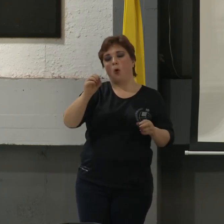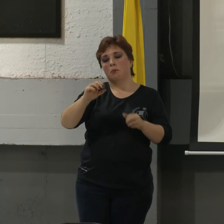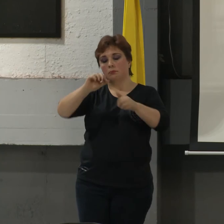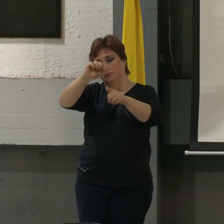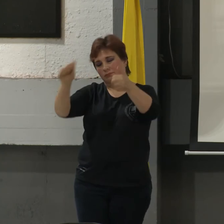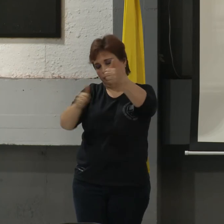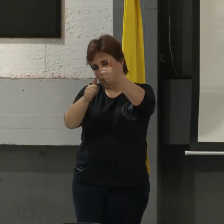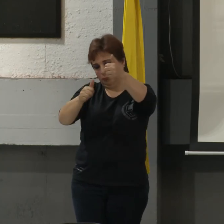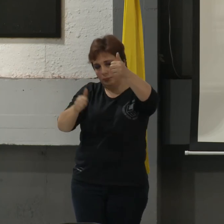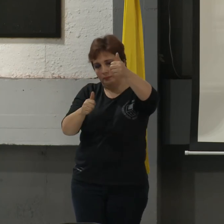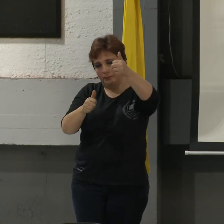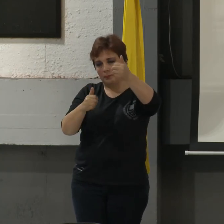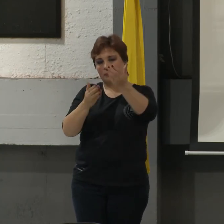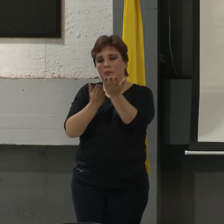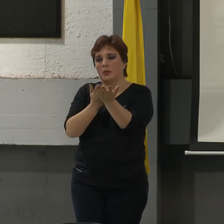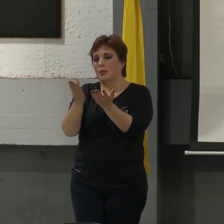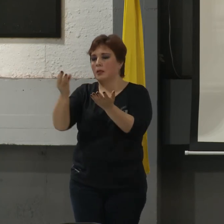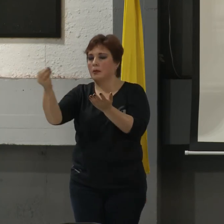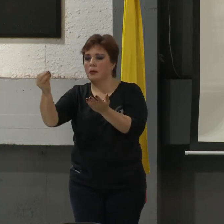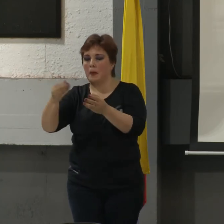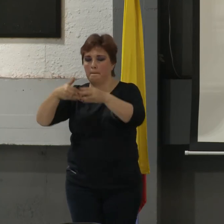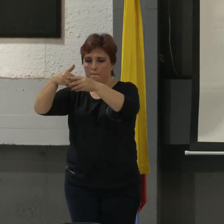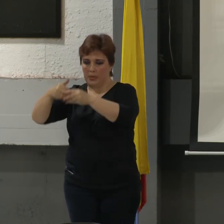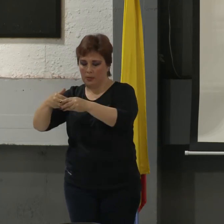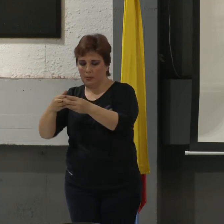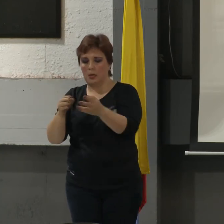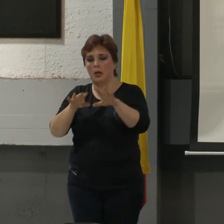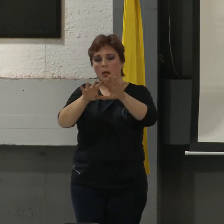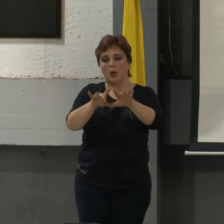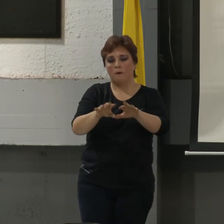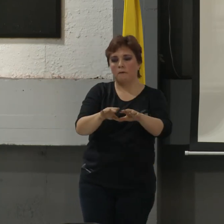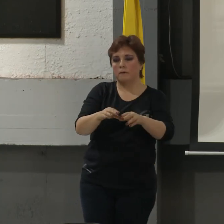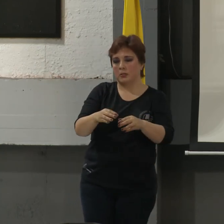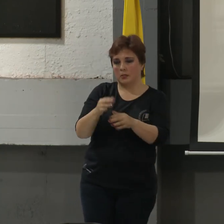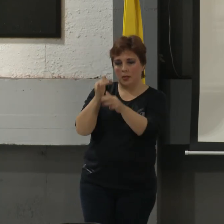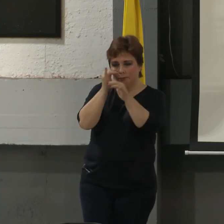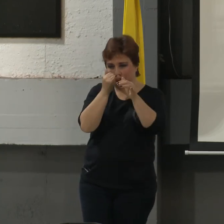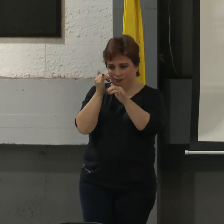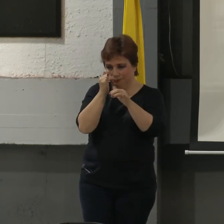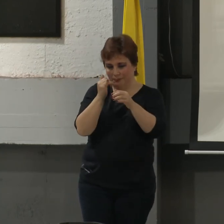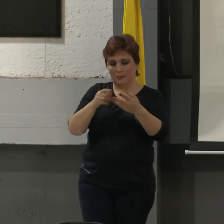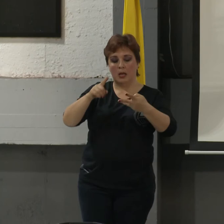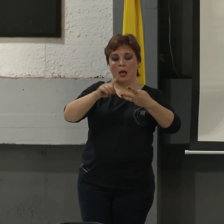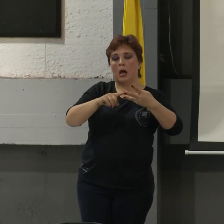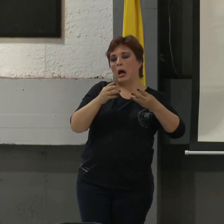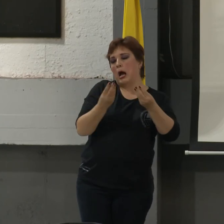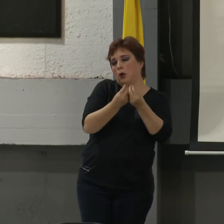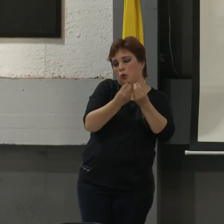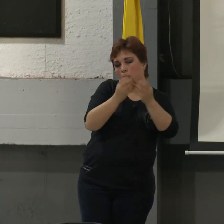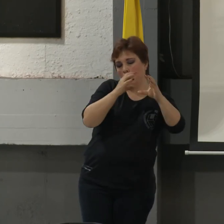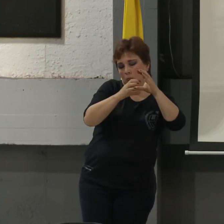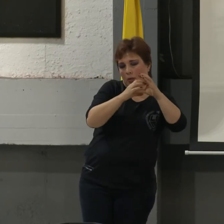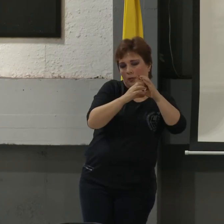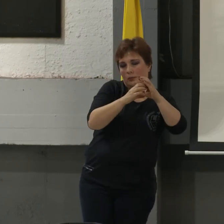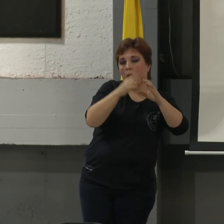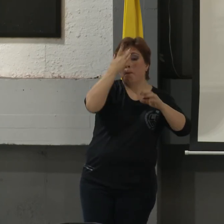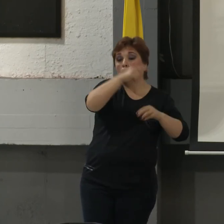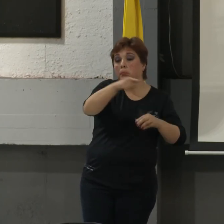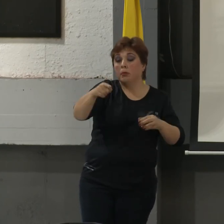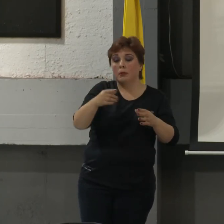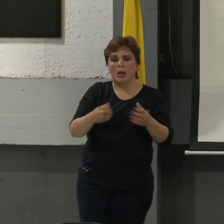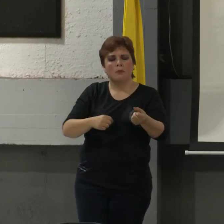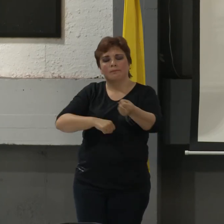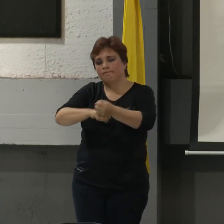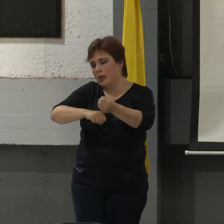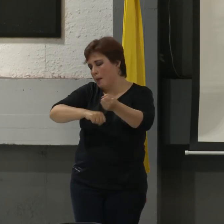subdirección de bienestar universitario a recursos educativos y al grupo de comunicaciones corporativas por su reconocimiento apoyo a la